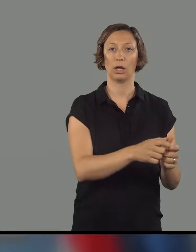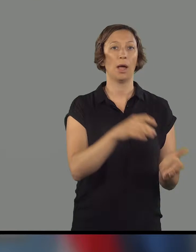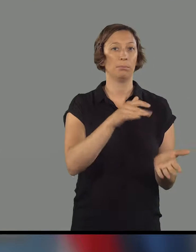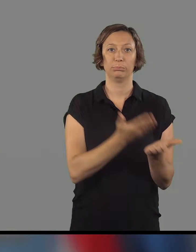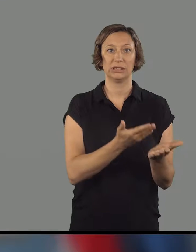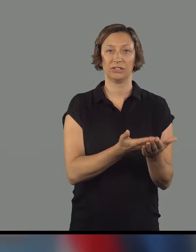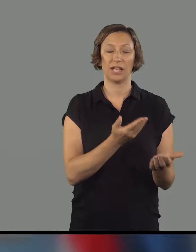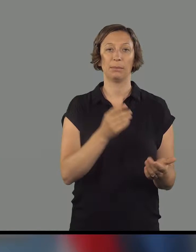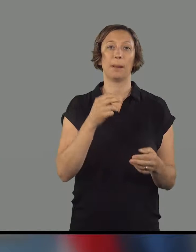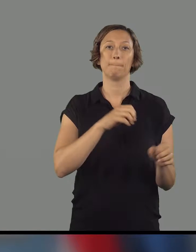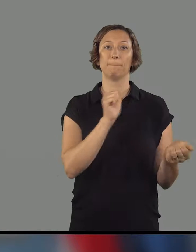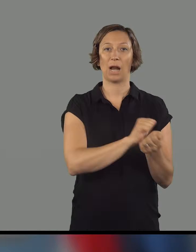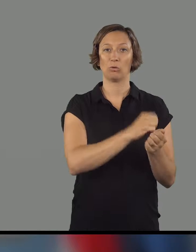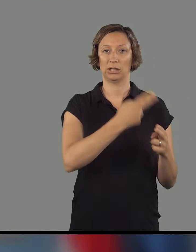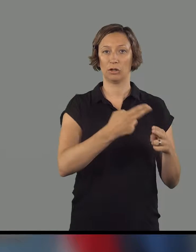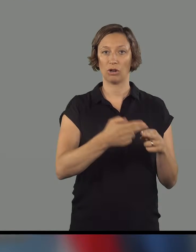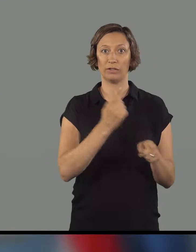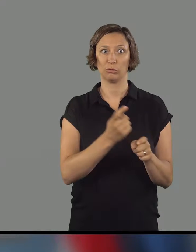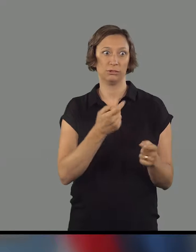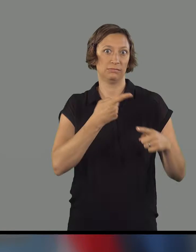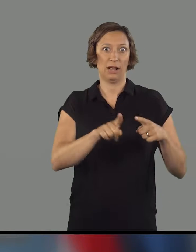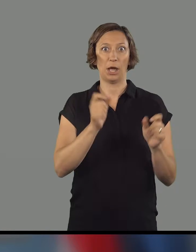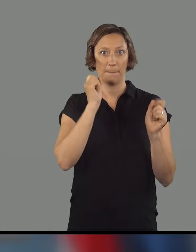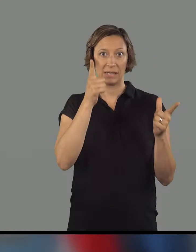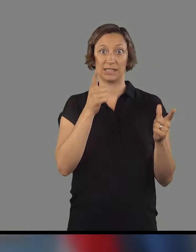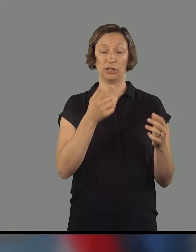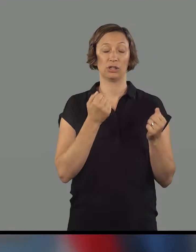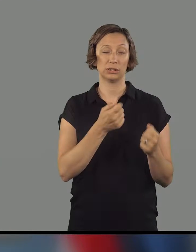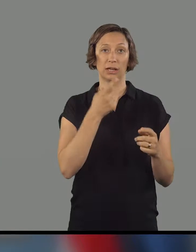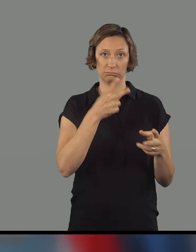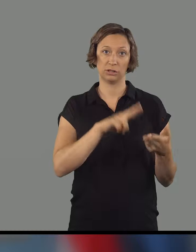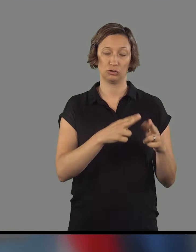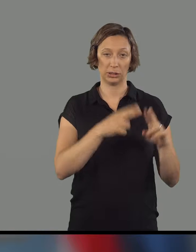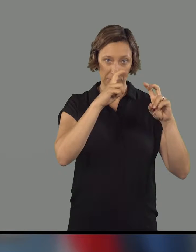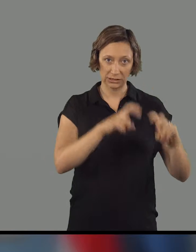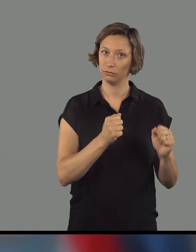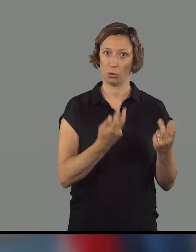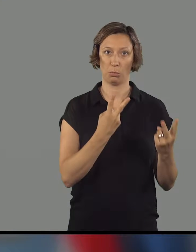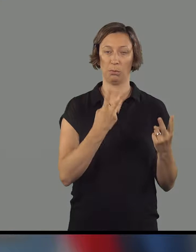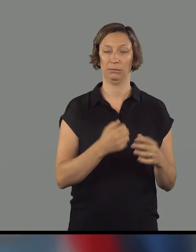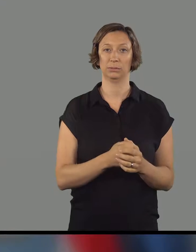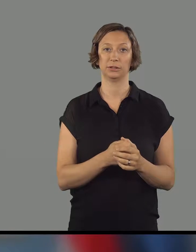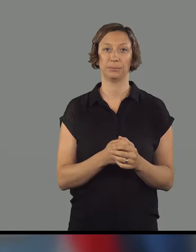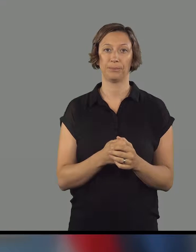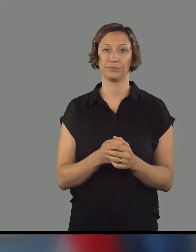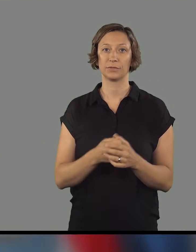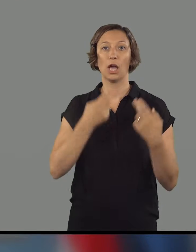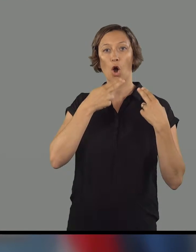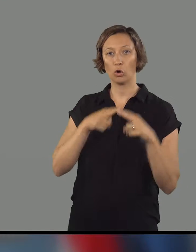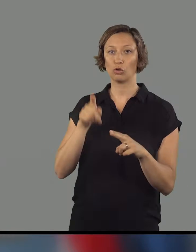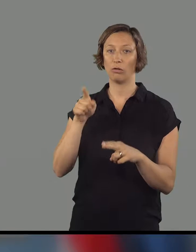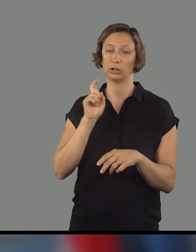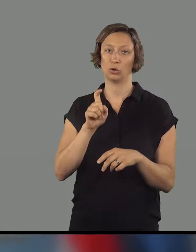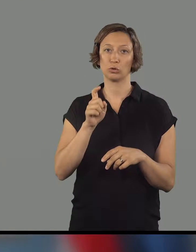pravne države in tudi element presenečenja je pri teh tovrstnih preiskavah ključen. Odgovor